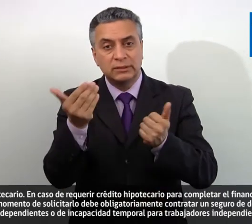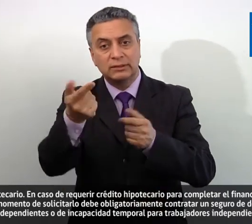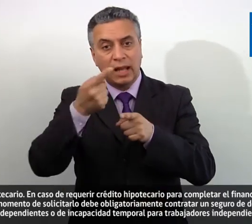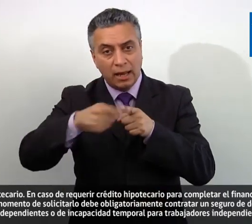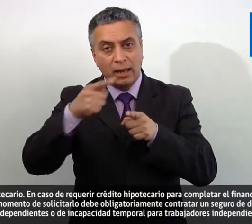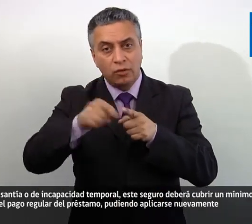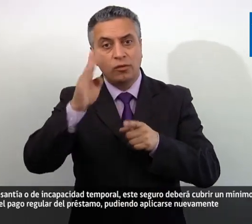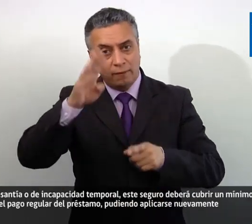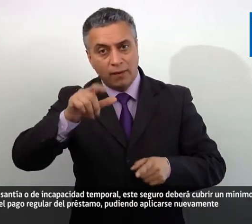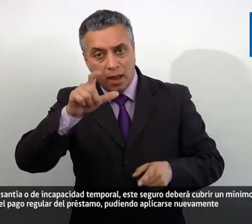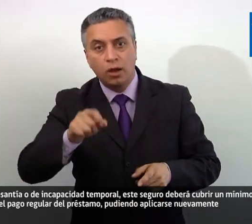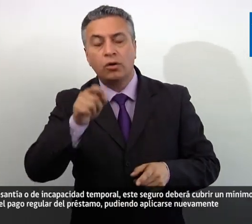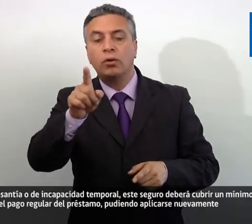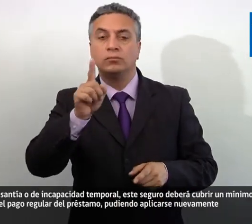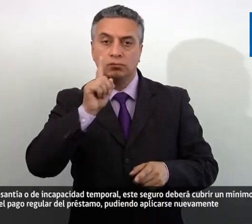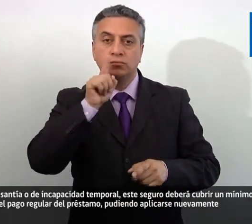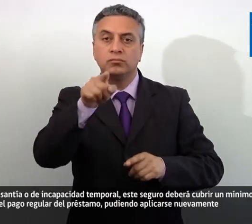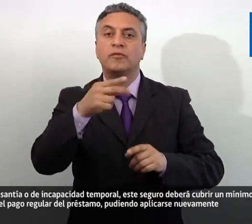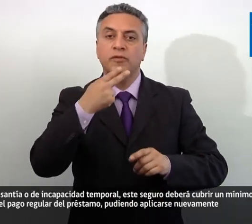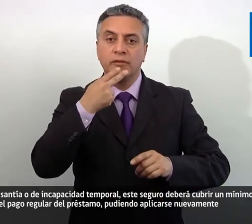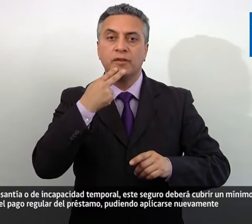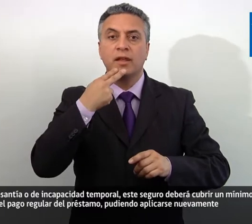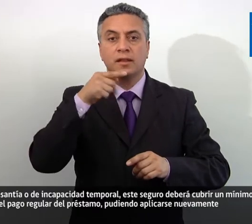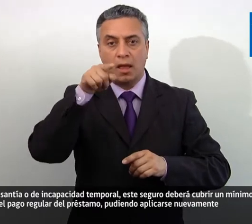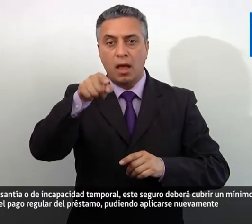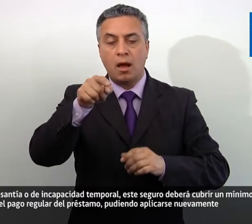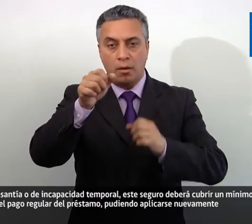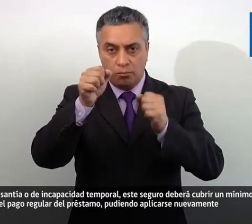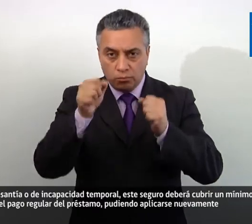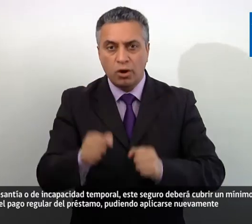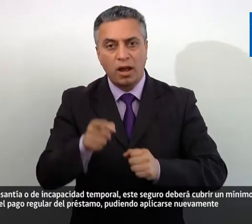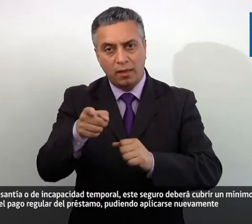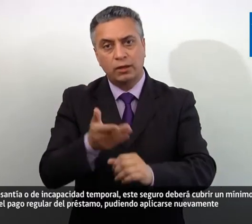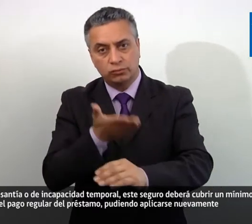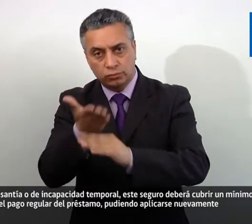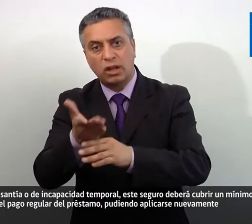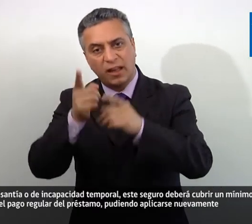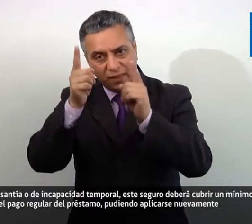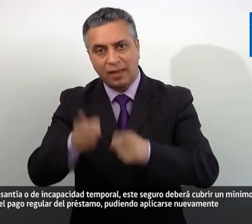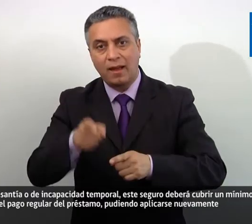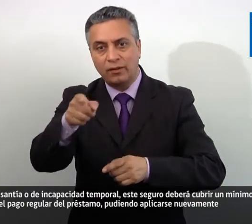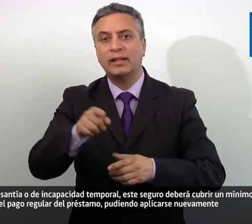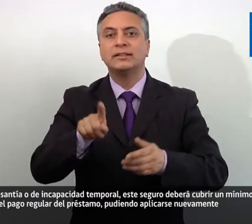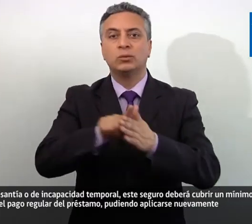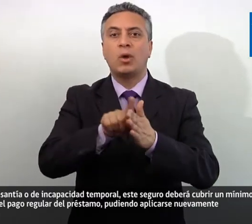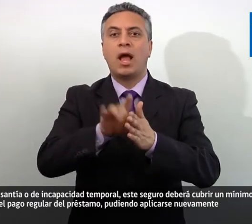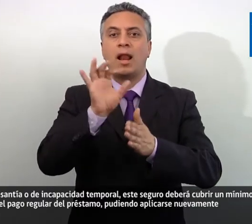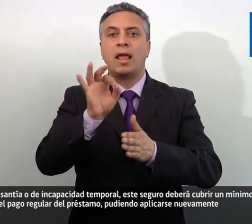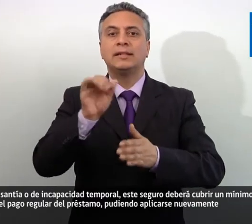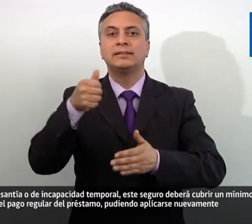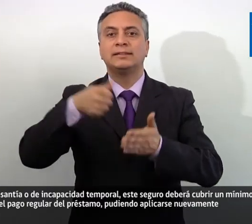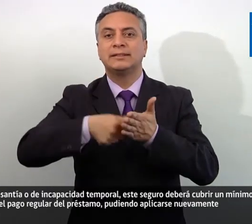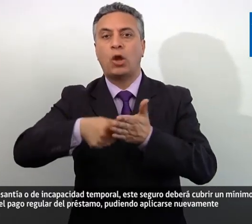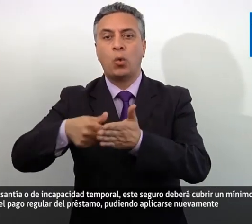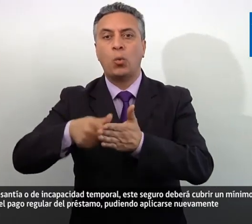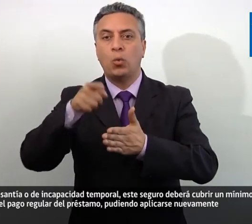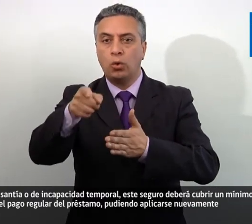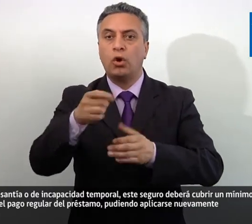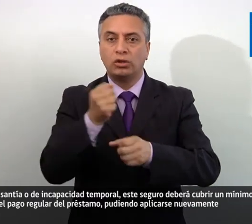independientes. En caso de cesantía o de incapacidad temporal, este seguro deberá cubrir un mínimo de 6 dividendos del pago regular